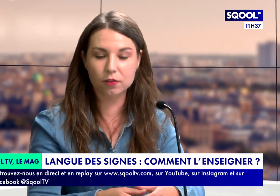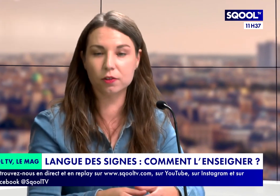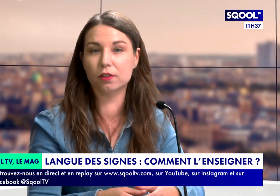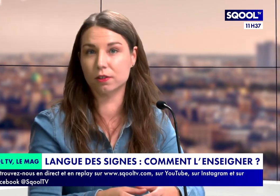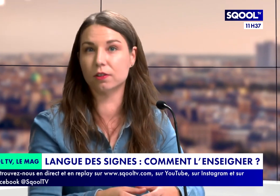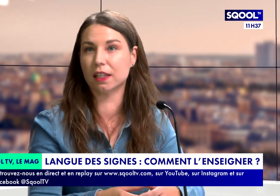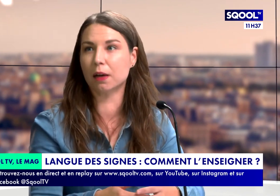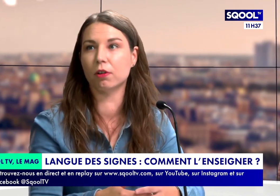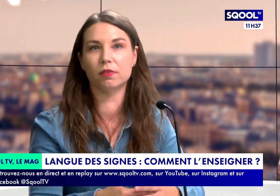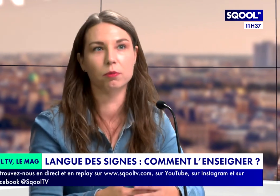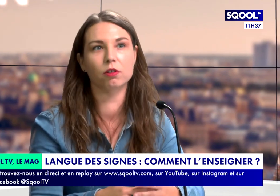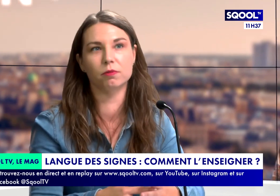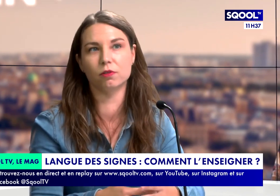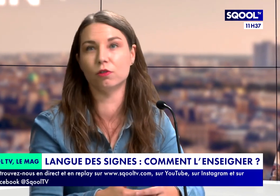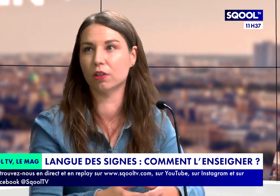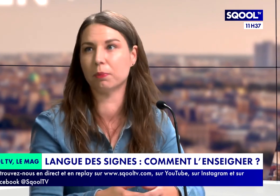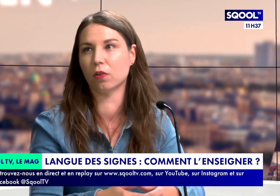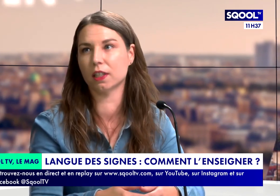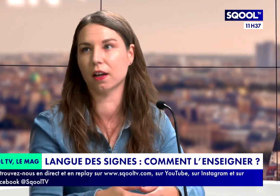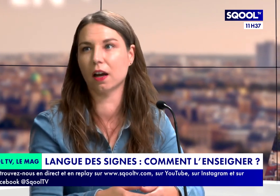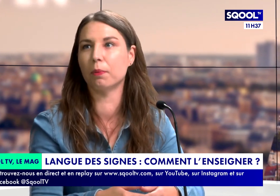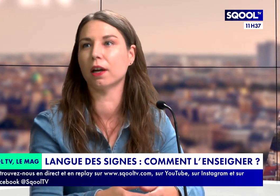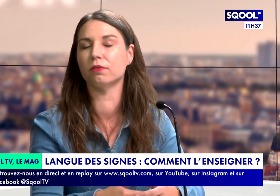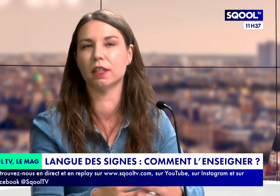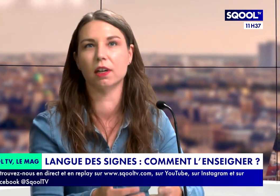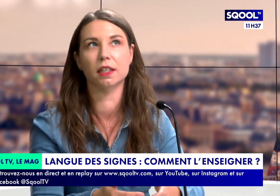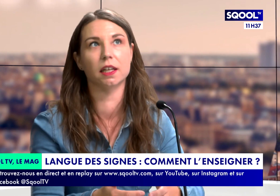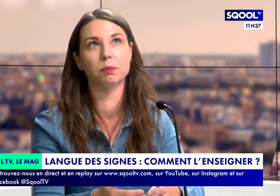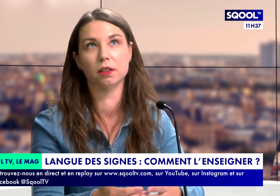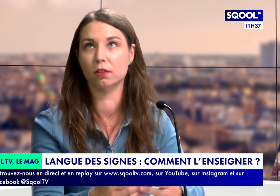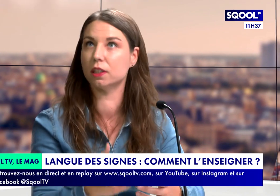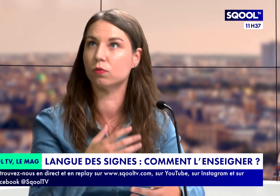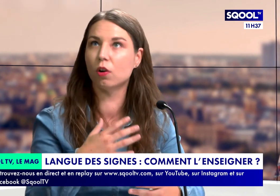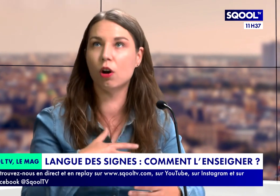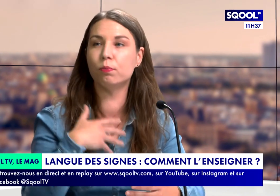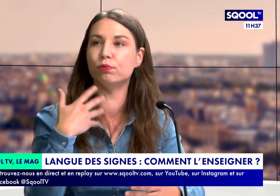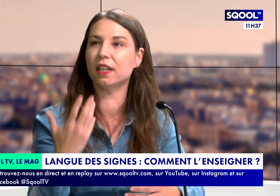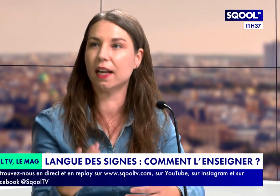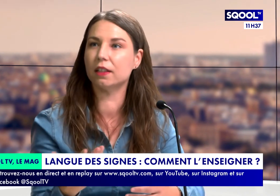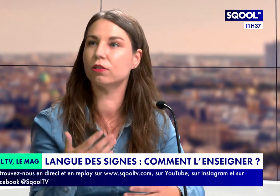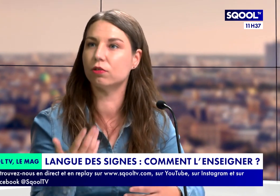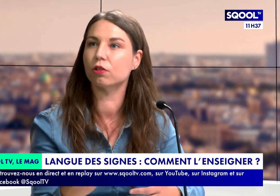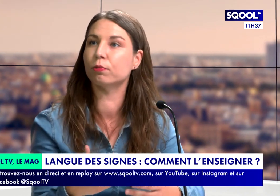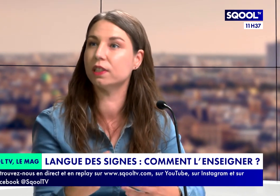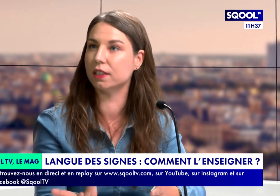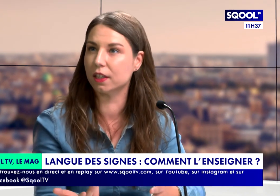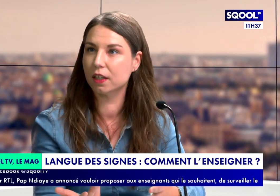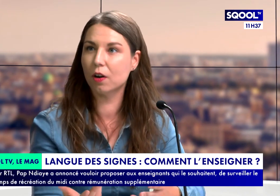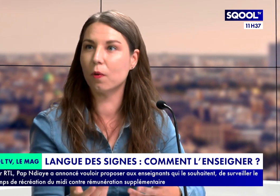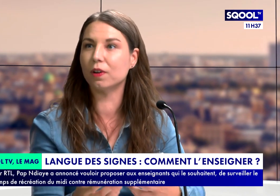Donc, ça s'apprend vraiment comme une langue à part entière. Après, il faut savoir qu'il y a des personnes qui sont plus à l'aise que d'autres pour signer. On n'a